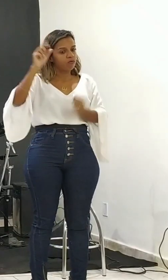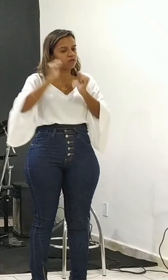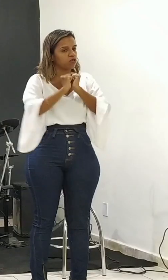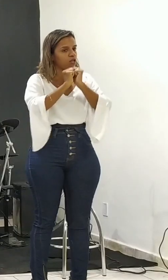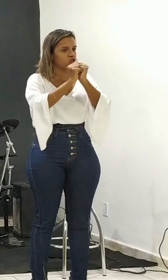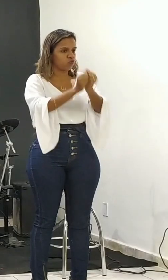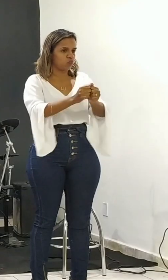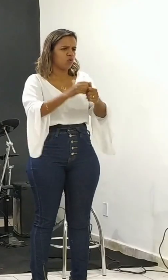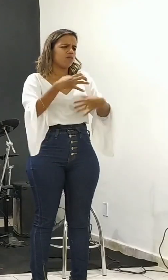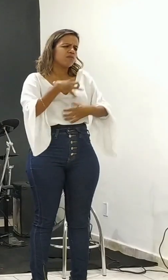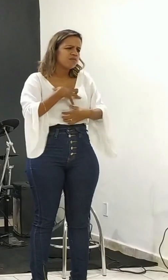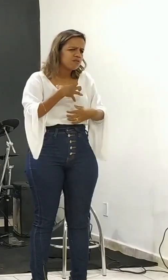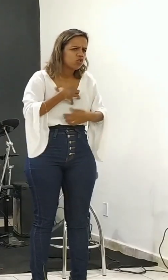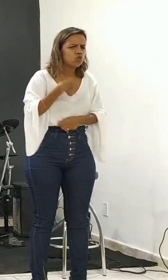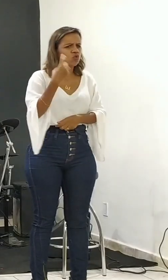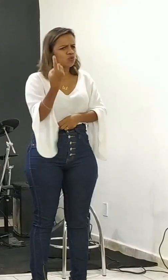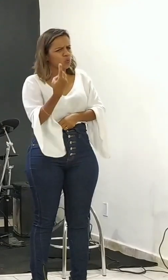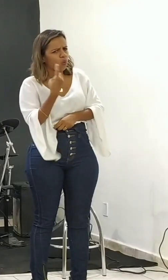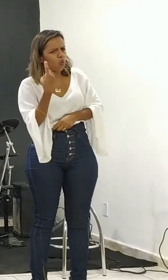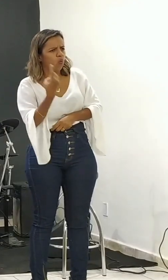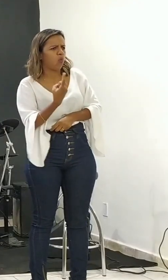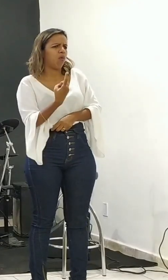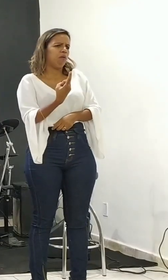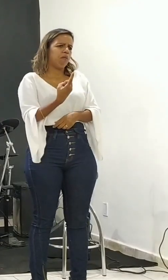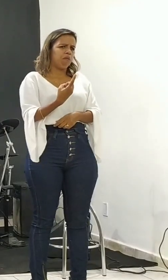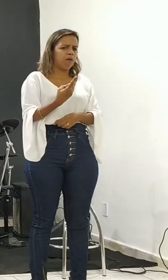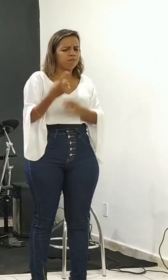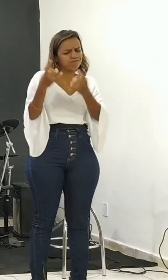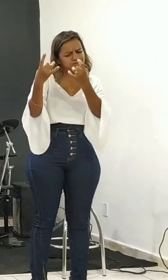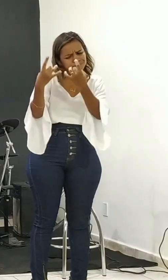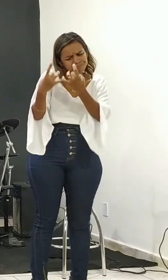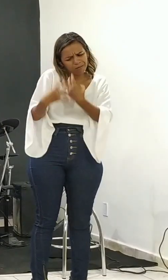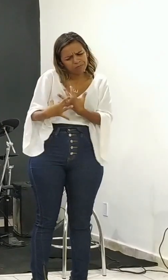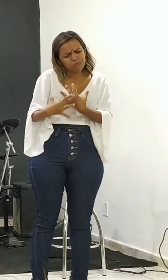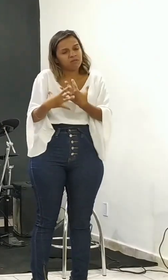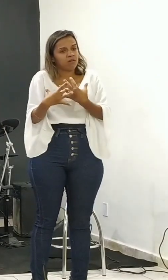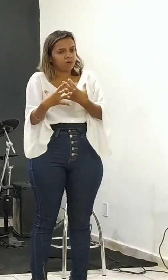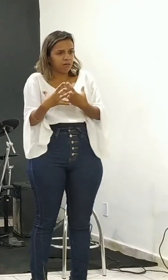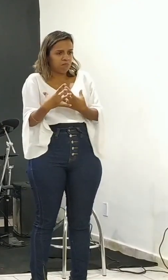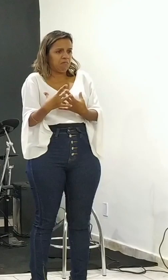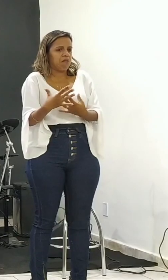estiver se sentindo só, estiver se sentindo desamparado,